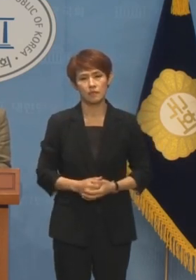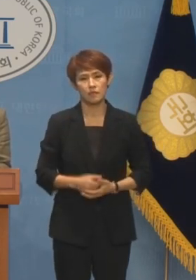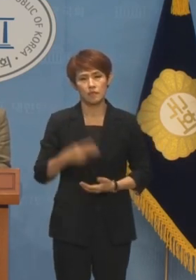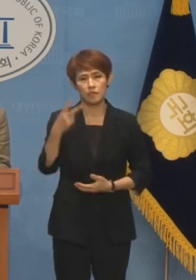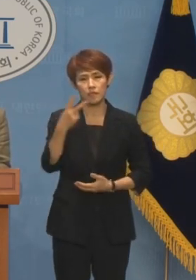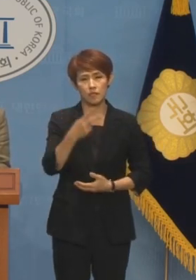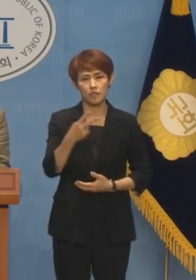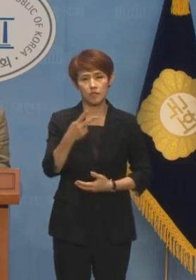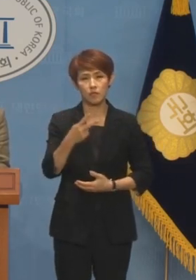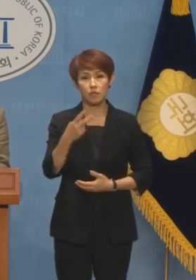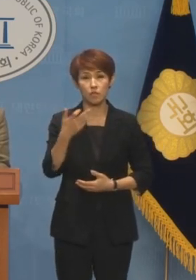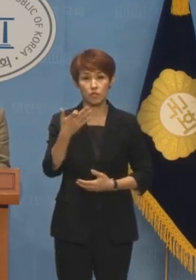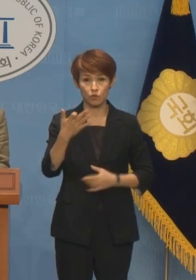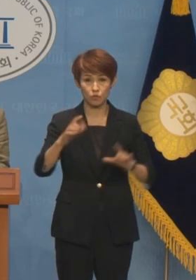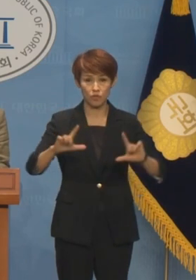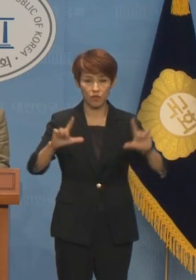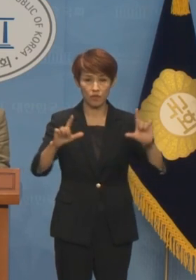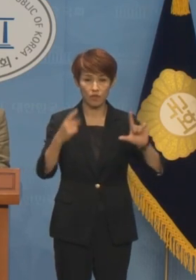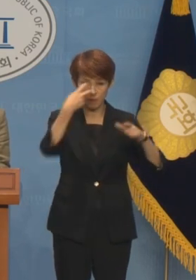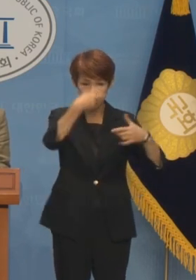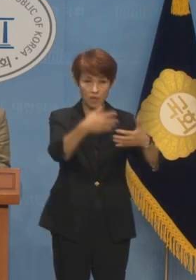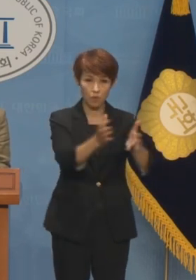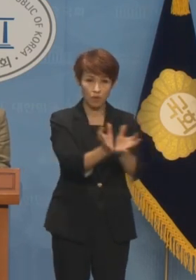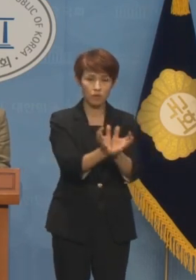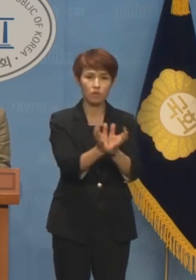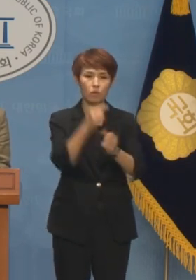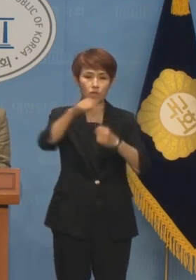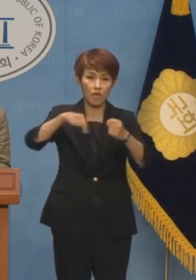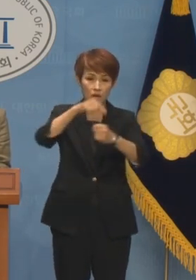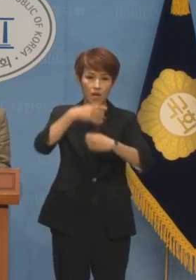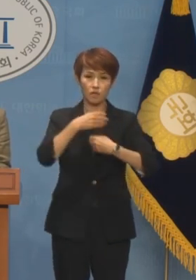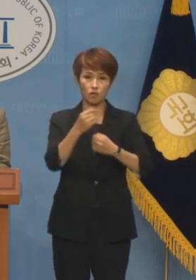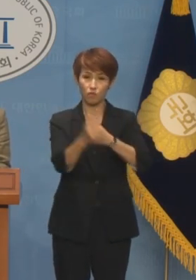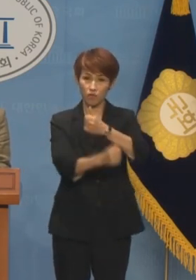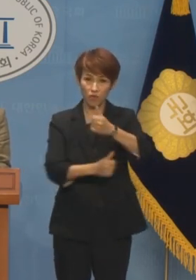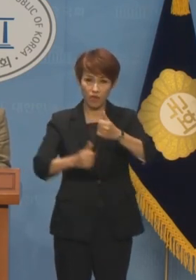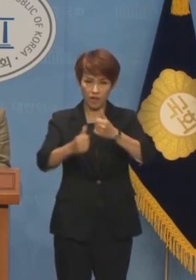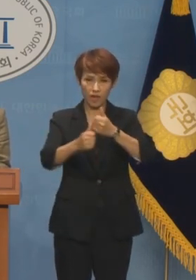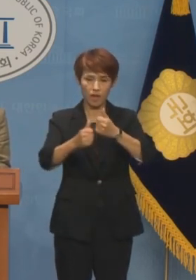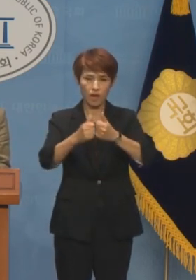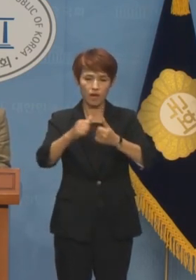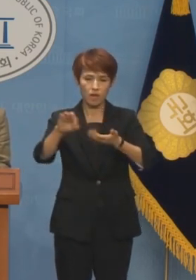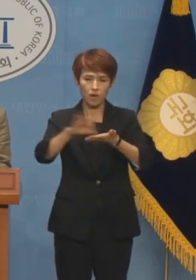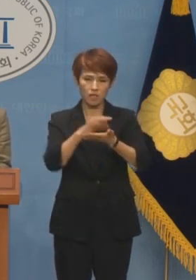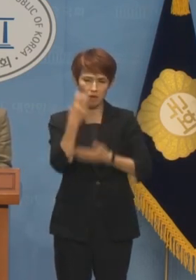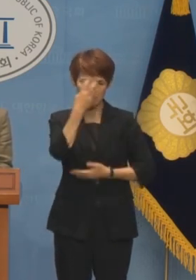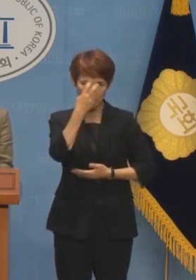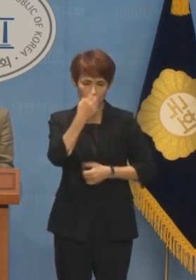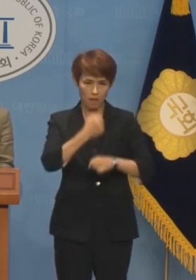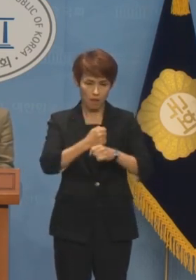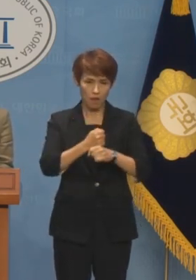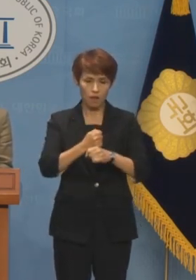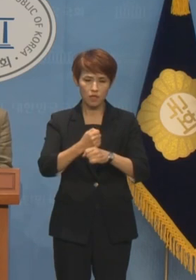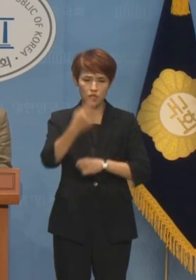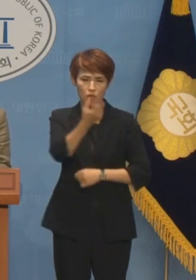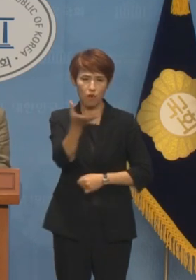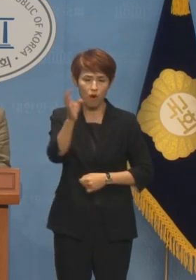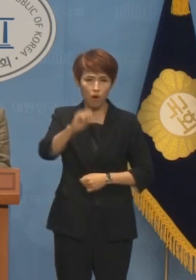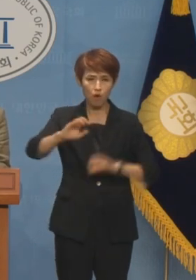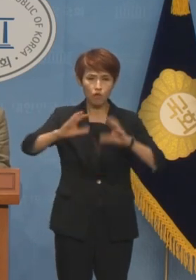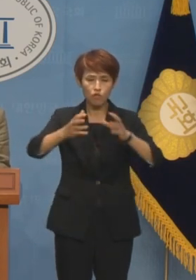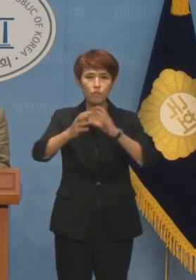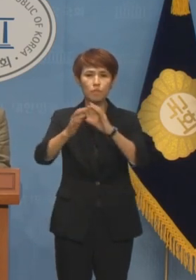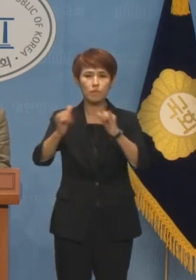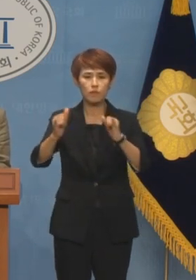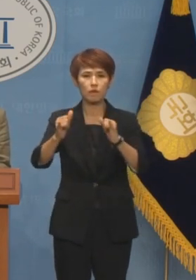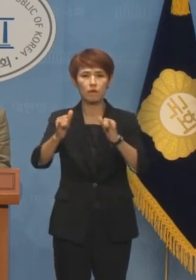2019년 감사원은 원자력 안전위원회에 결산 검사를 하며 이 1,000억 원이 국민의 정당한 자산,